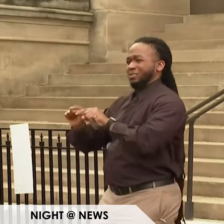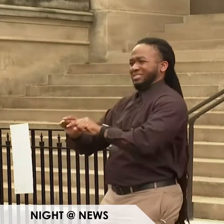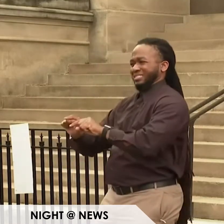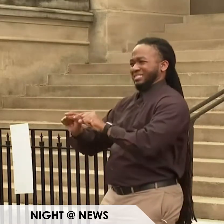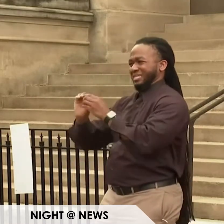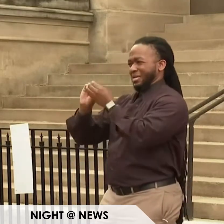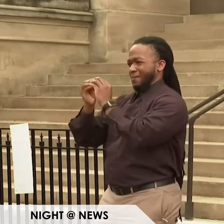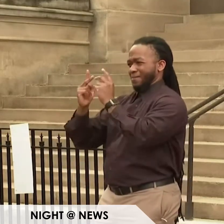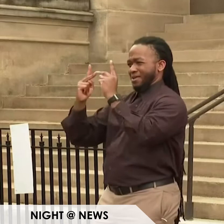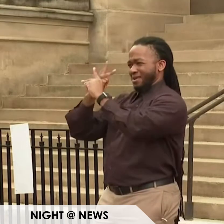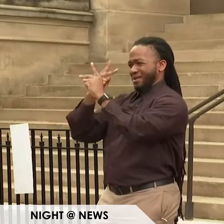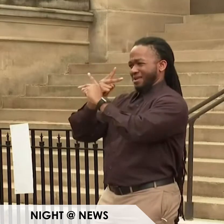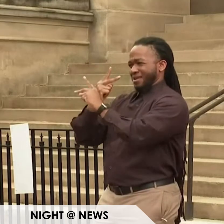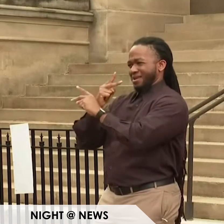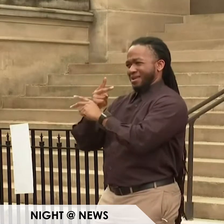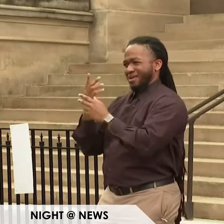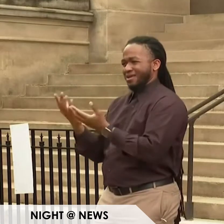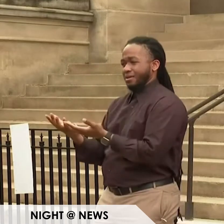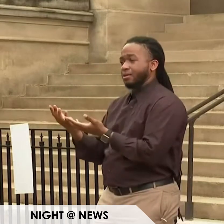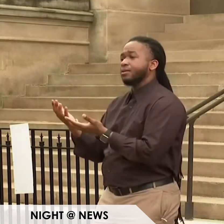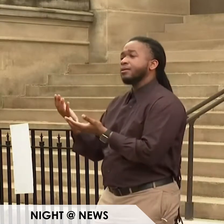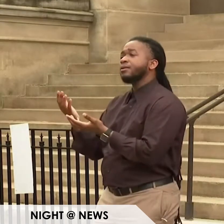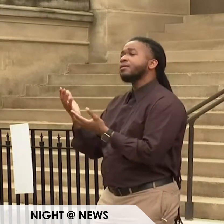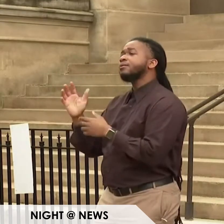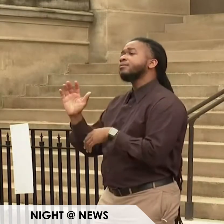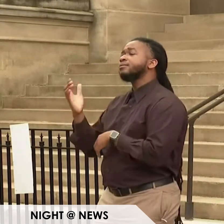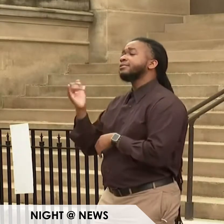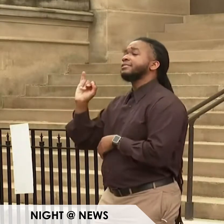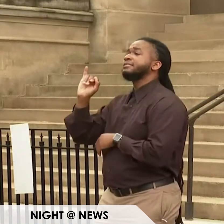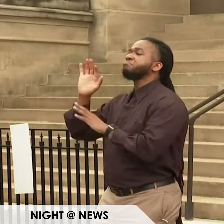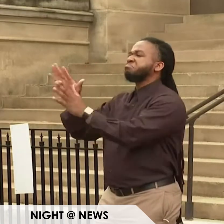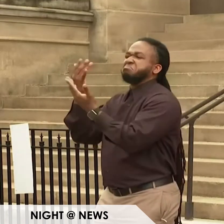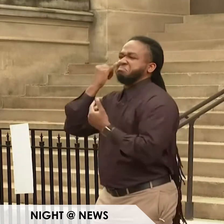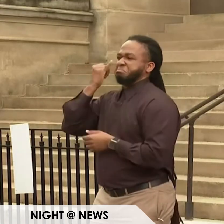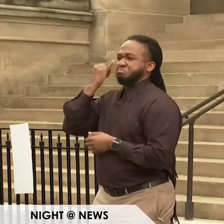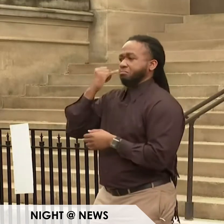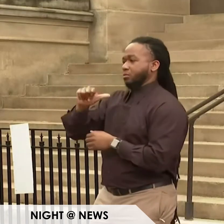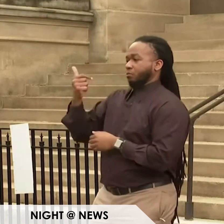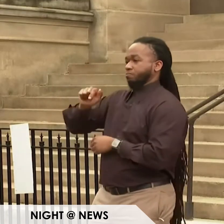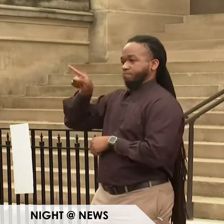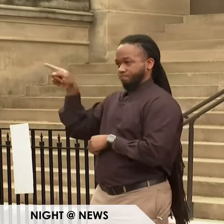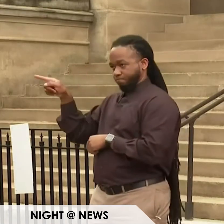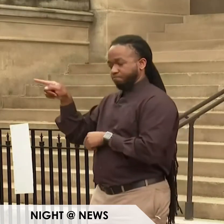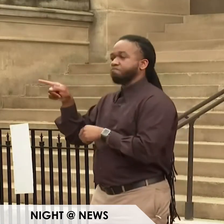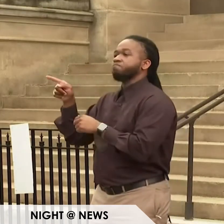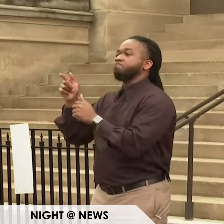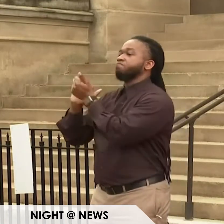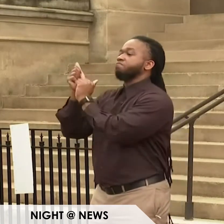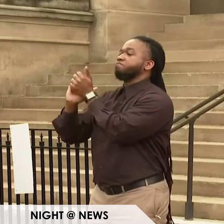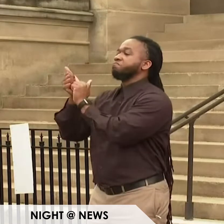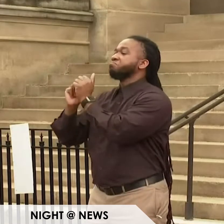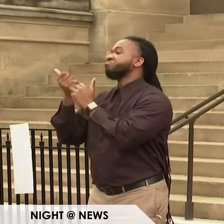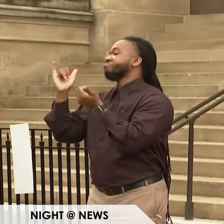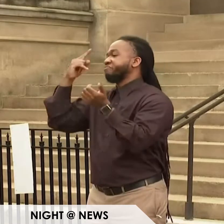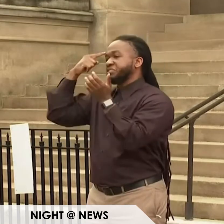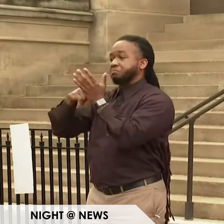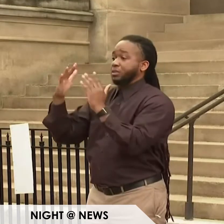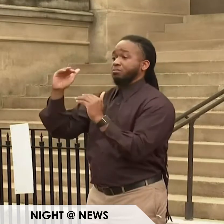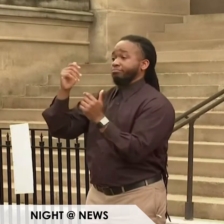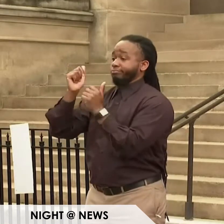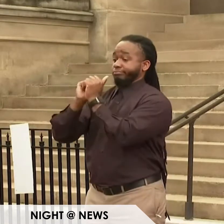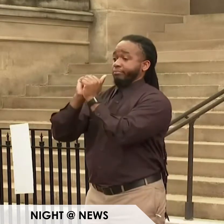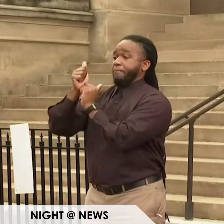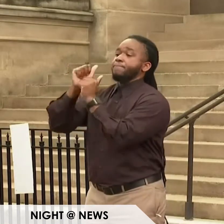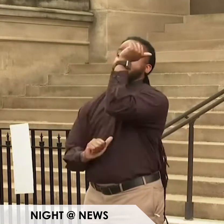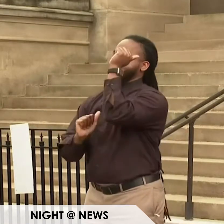tay một mẫu phiếu bầu ngẫu nhiên để kiểm tra độ chính xác. Ông Raffensperger dự kiến sẽ thông báo quyết định khu vực cử tri nào sẽ được